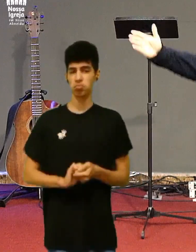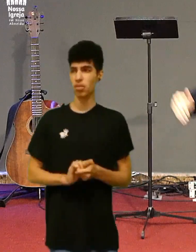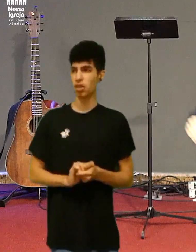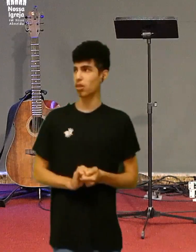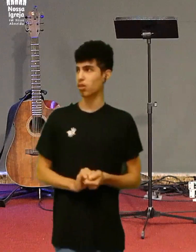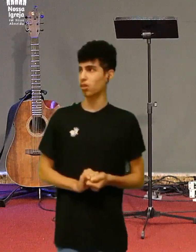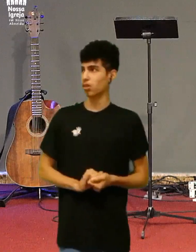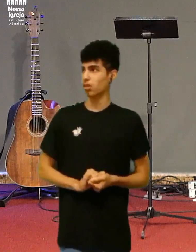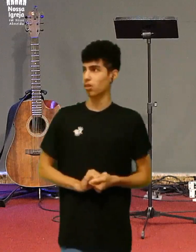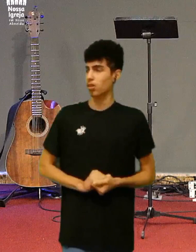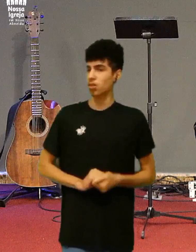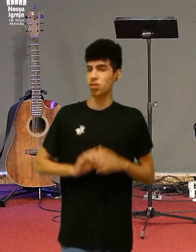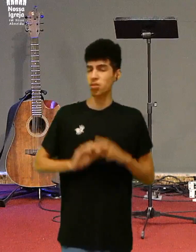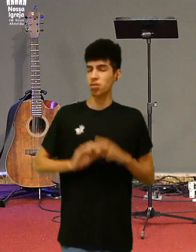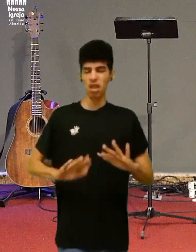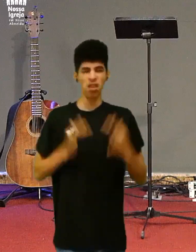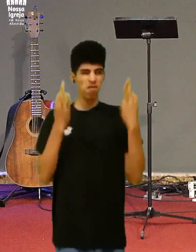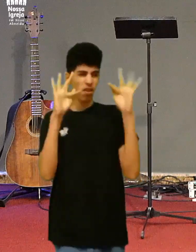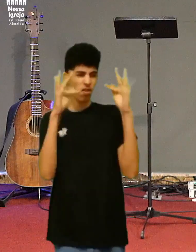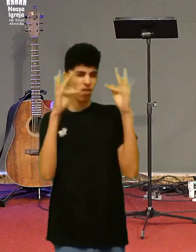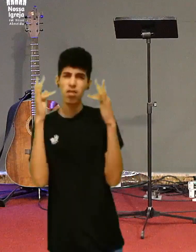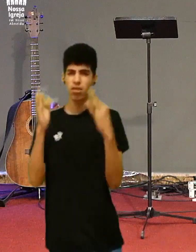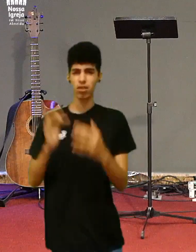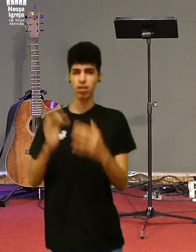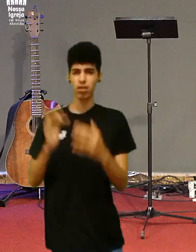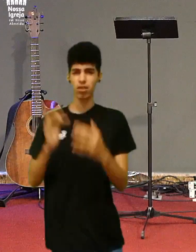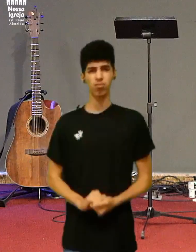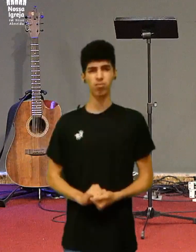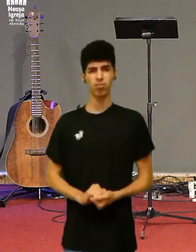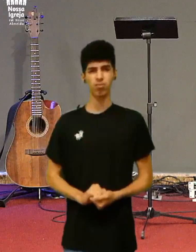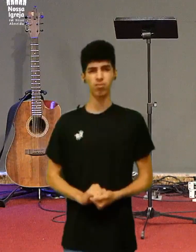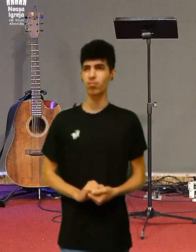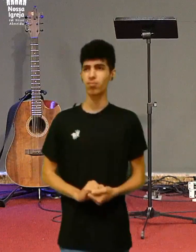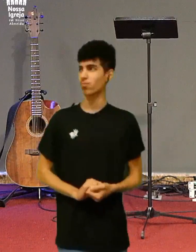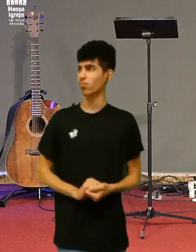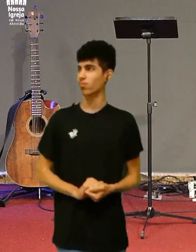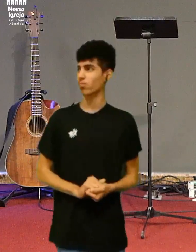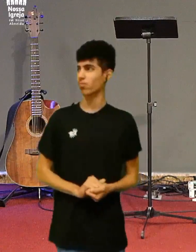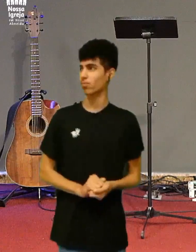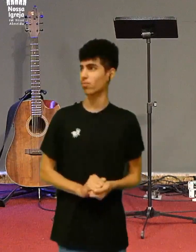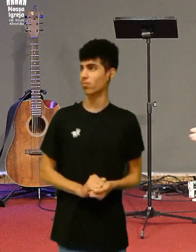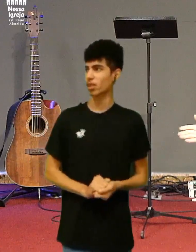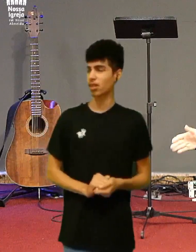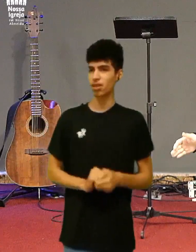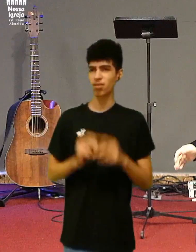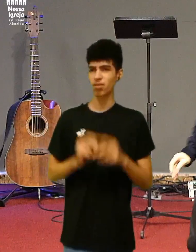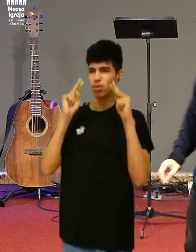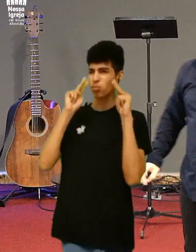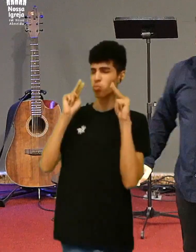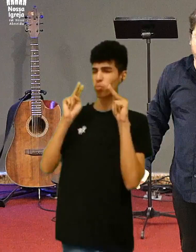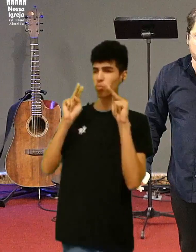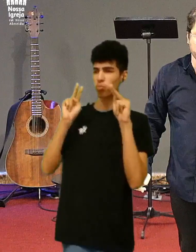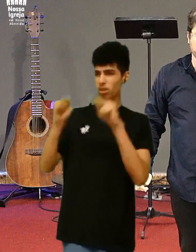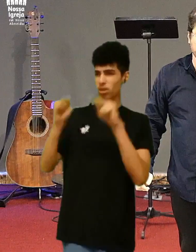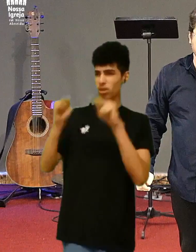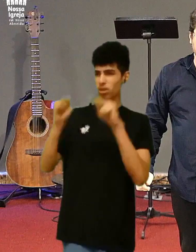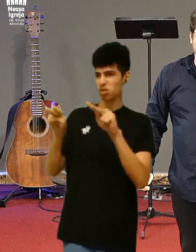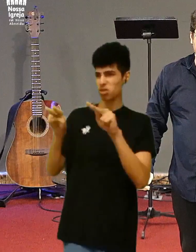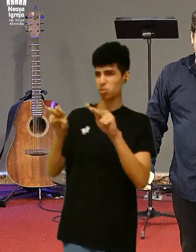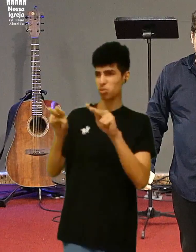fala da vida alheia, as coisas que passam na televisão dela não glorificam o nome do Senhor,